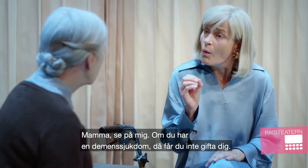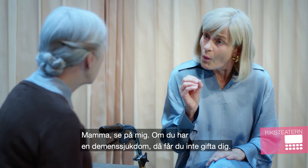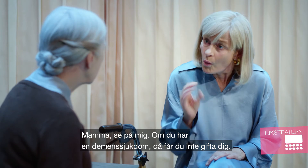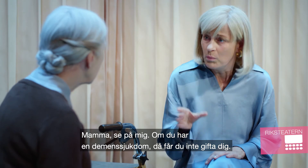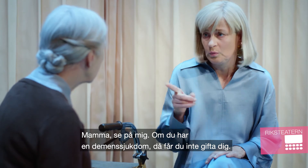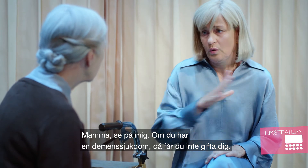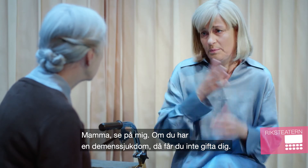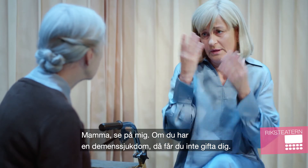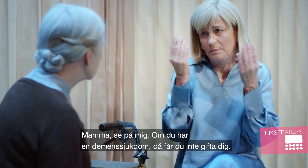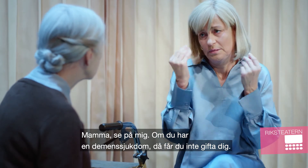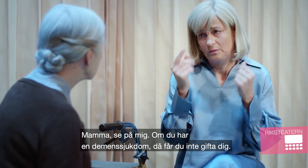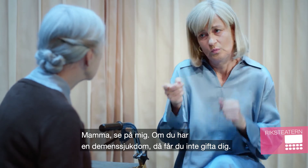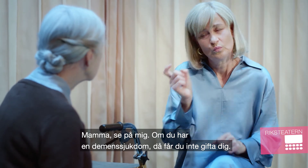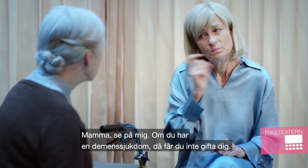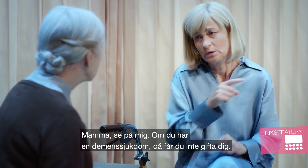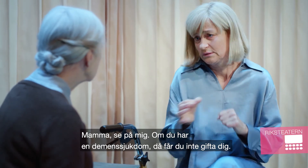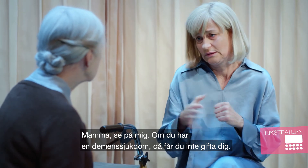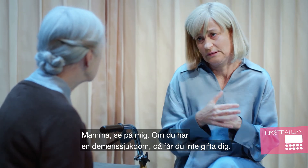så, om du har en demenssjukdom, även om det är på ett tidigt